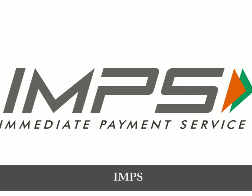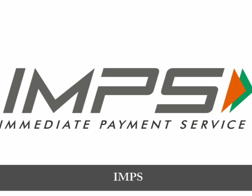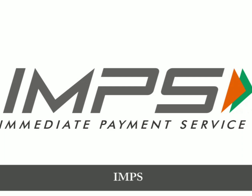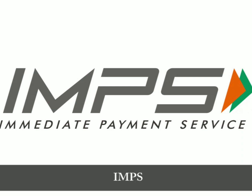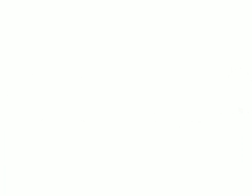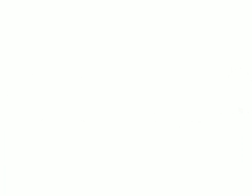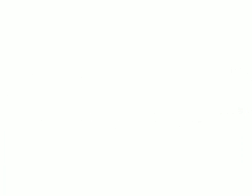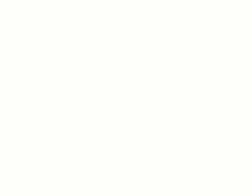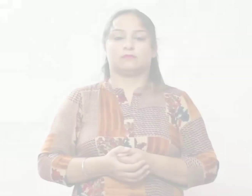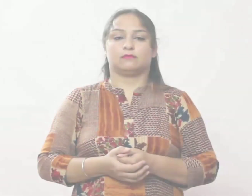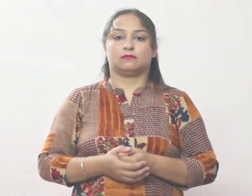आईएमपीएस।